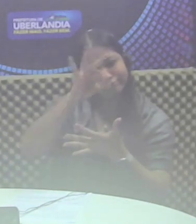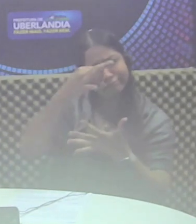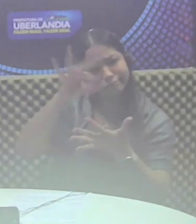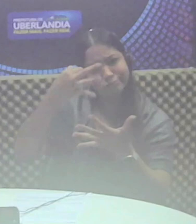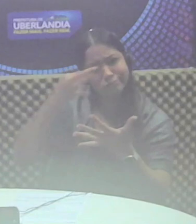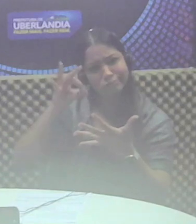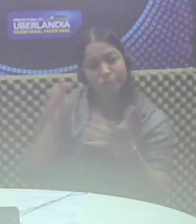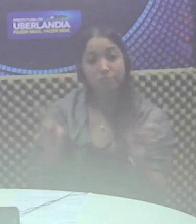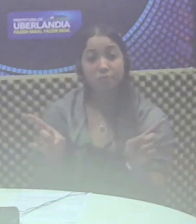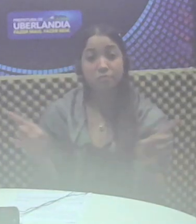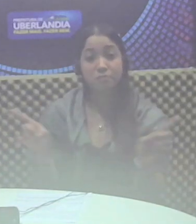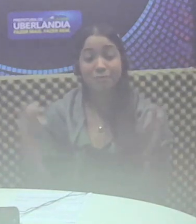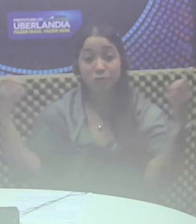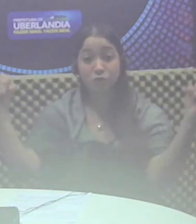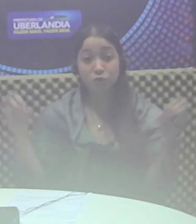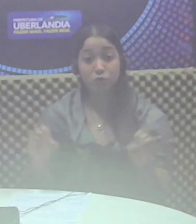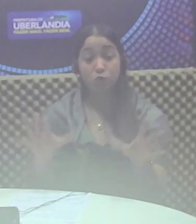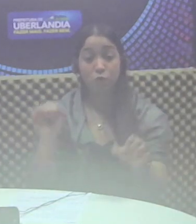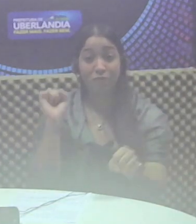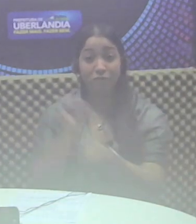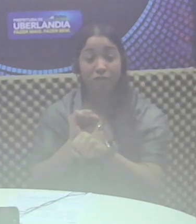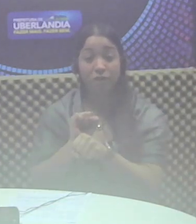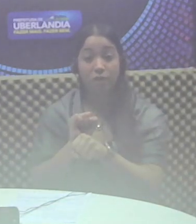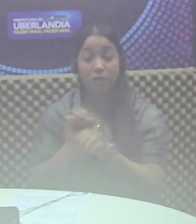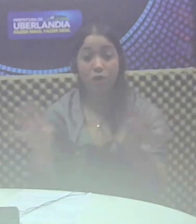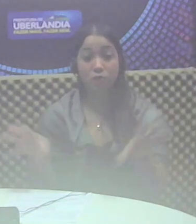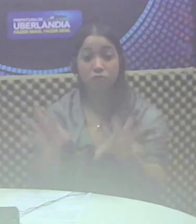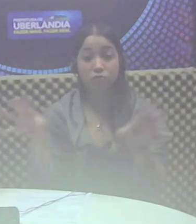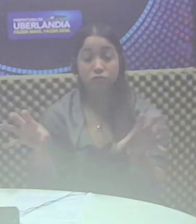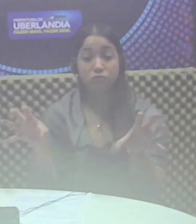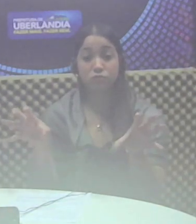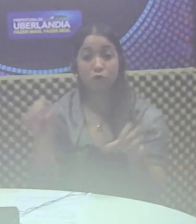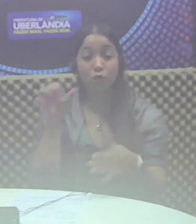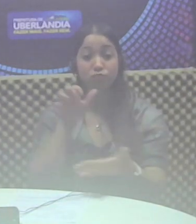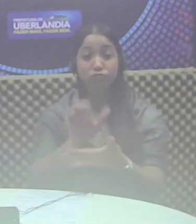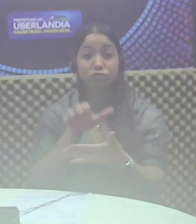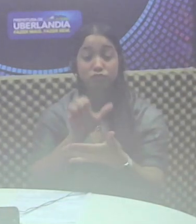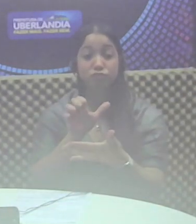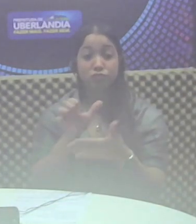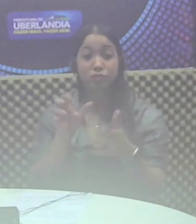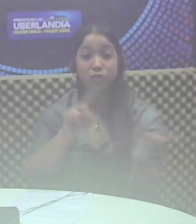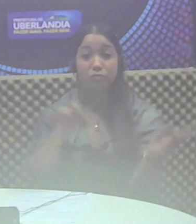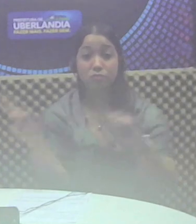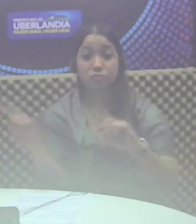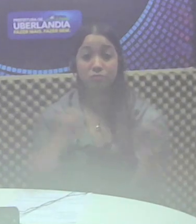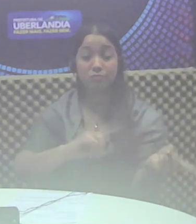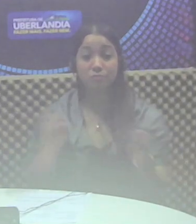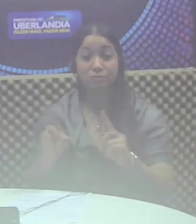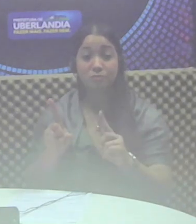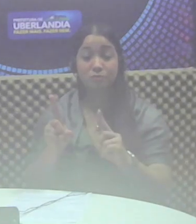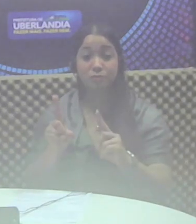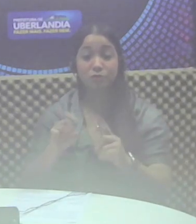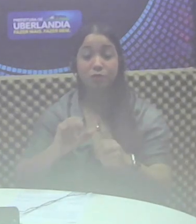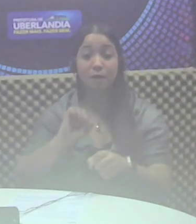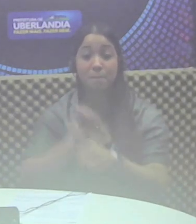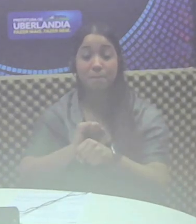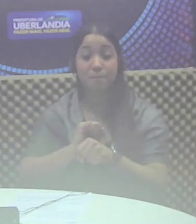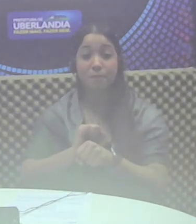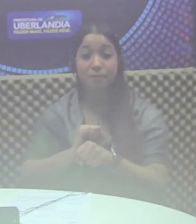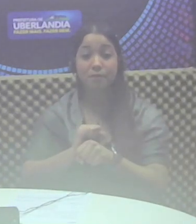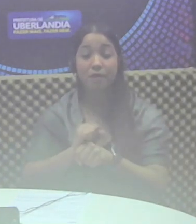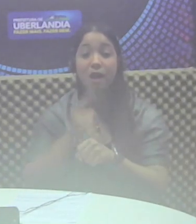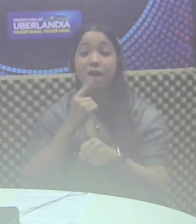setas iluminação de freios faroletes faróis buzina limpador de para-brisa frenagem inspeção dos